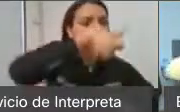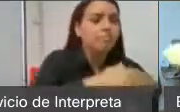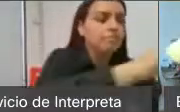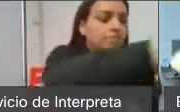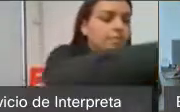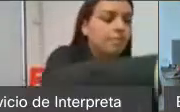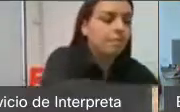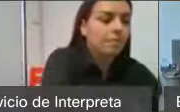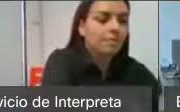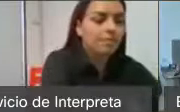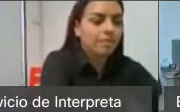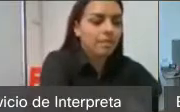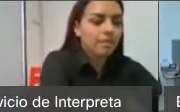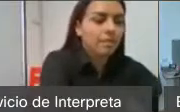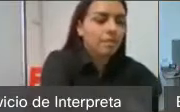videollamada por WhatsApp.